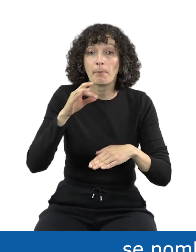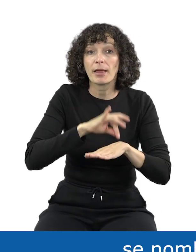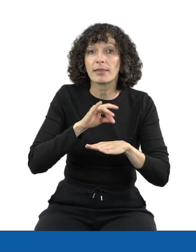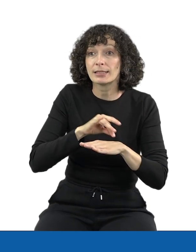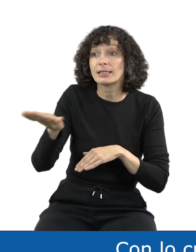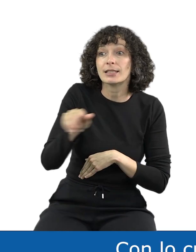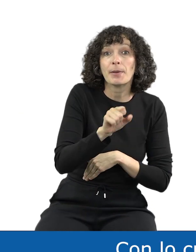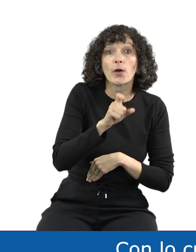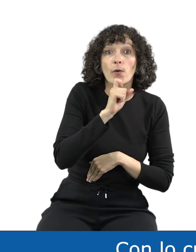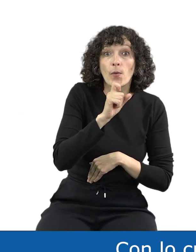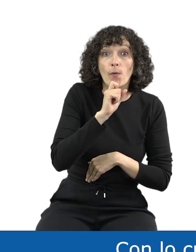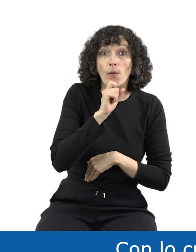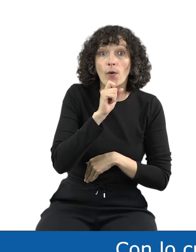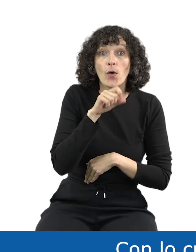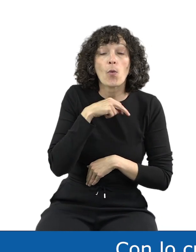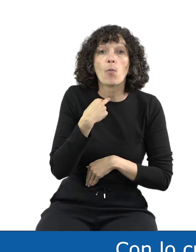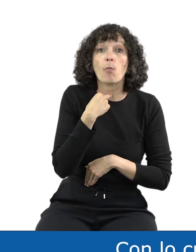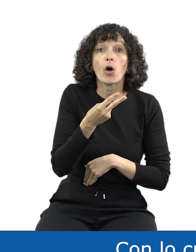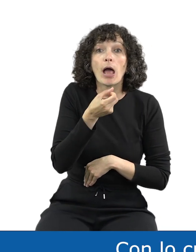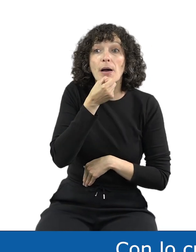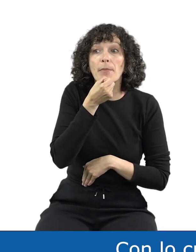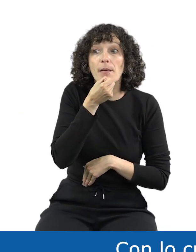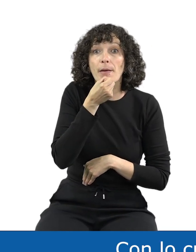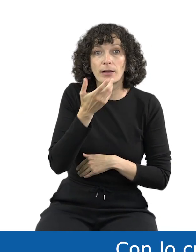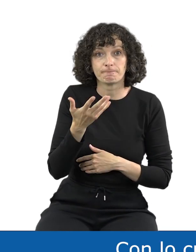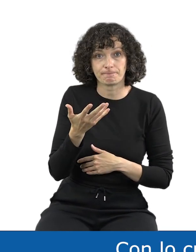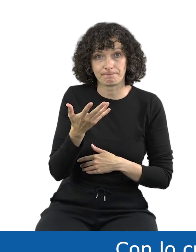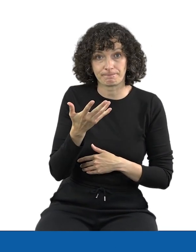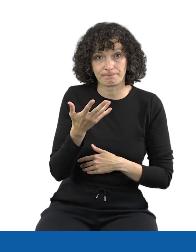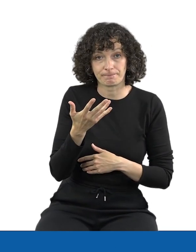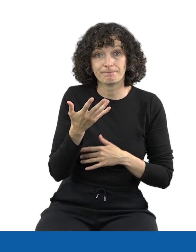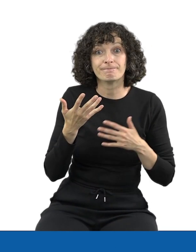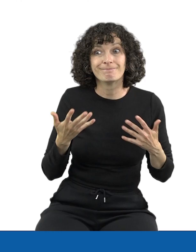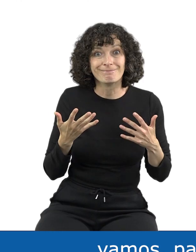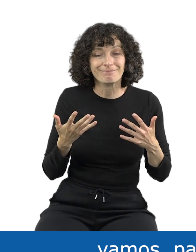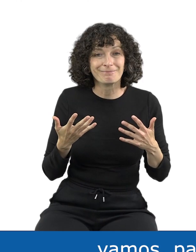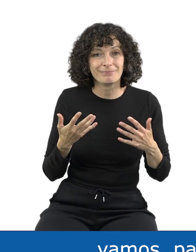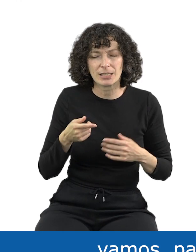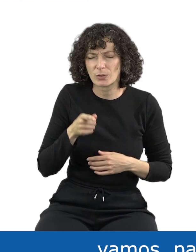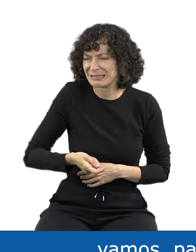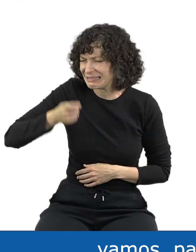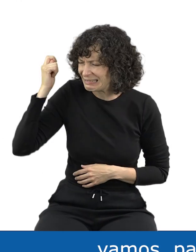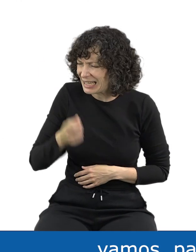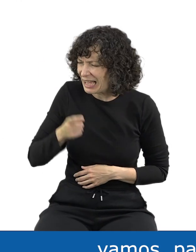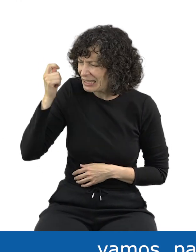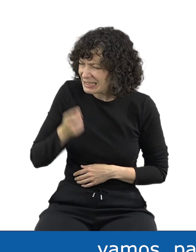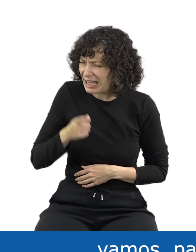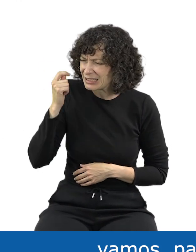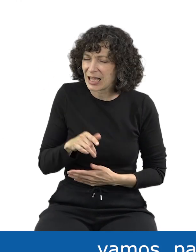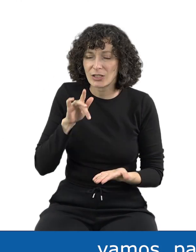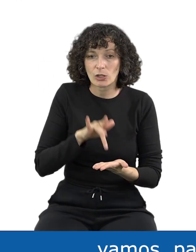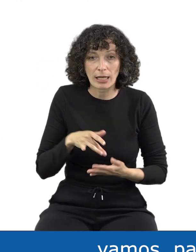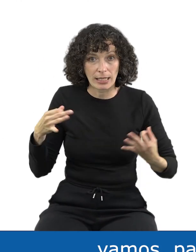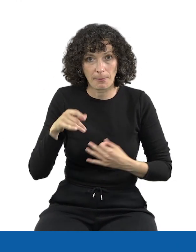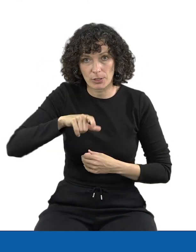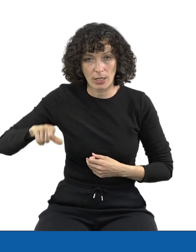altavoz, con lo cual ya esa persona muchas veces, y esto pasa muchísimas veces, que nos han venido